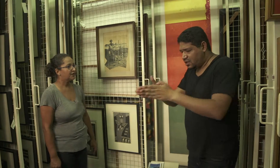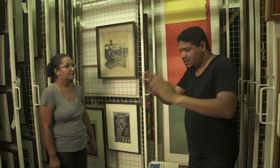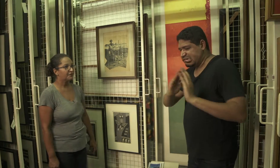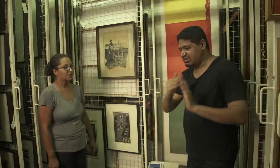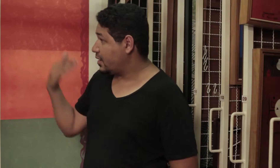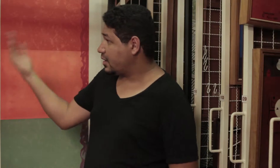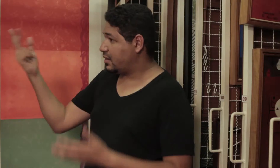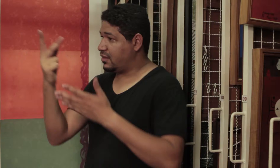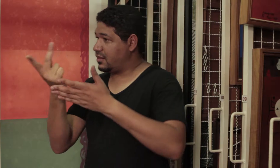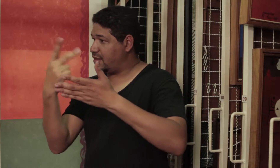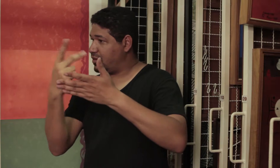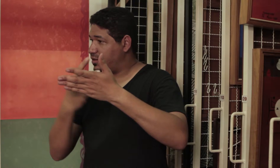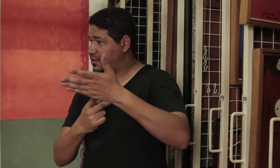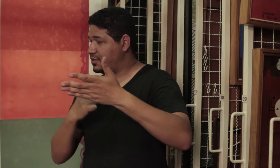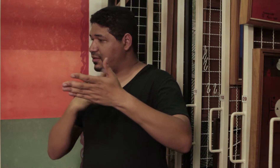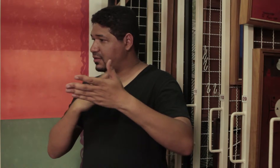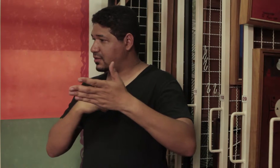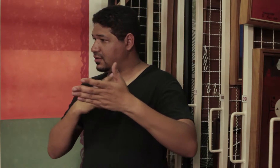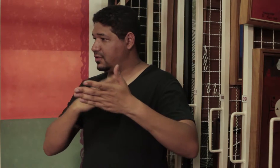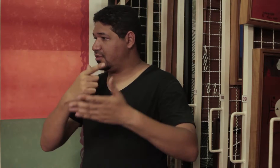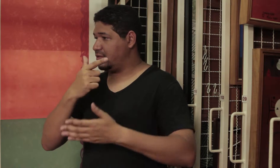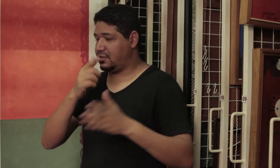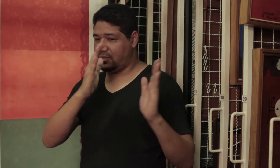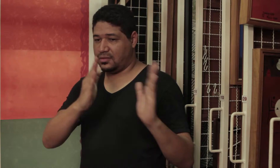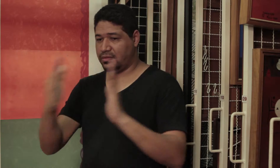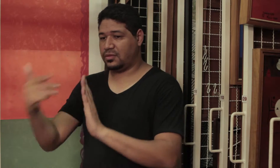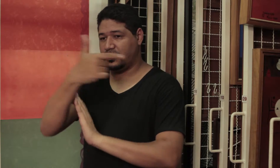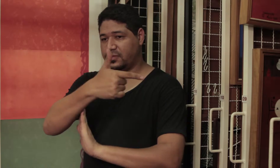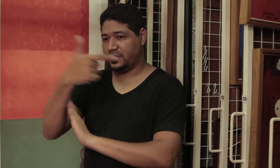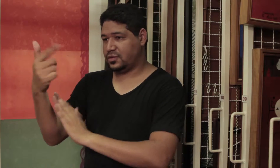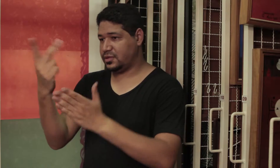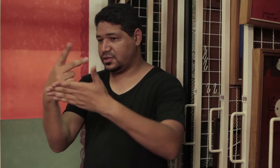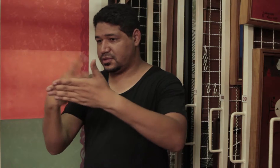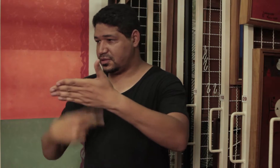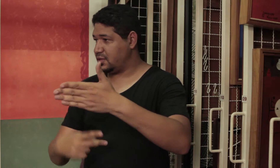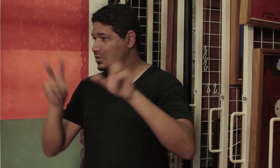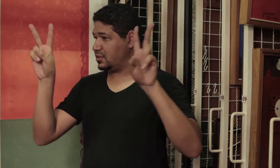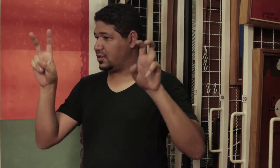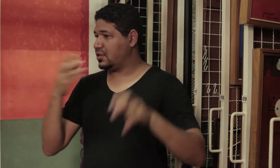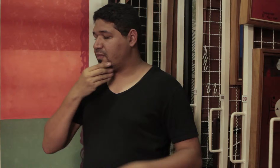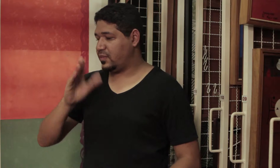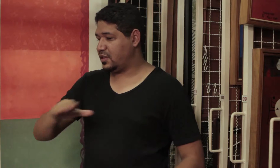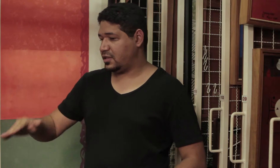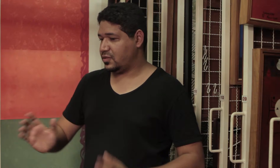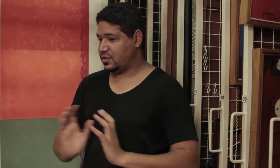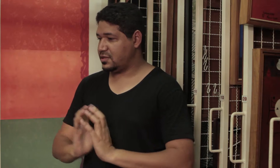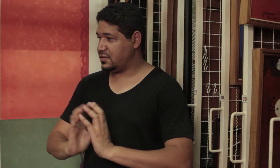Esta obra Faz parte de uma série De 22 desenhos Intitulados Meninos do Recife Hernani